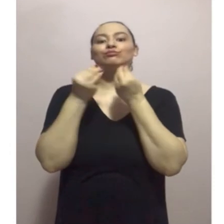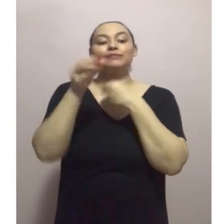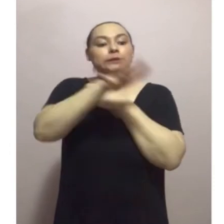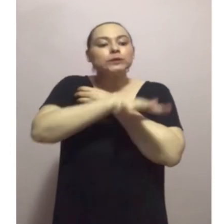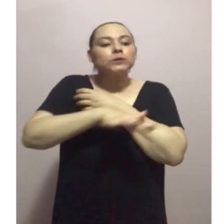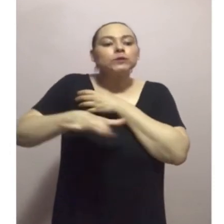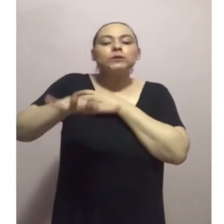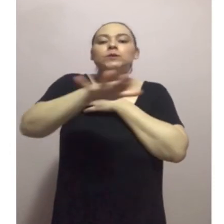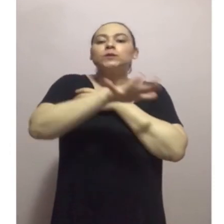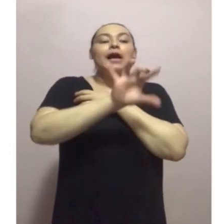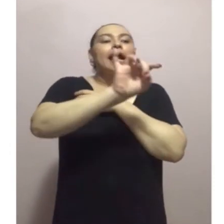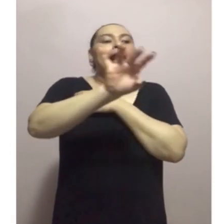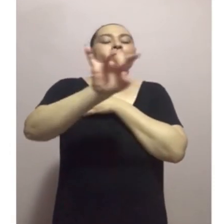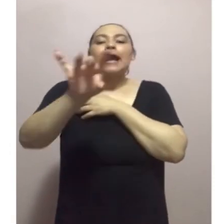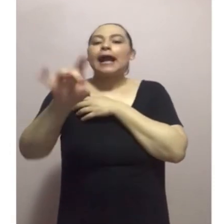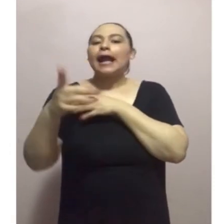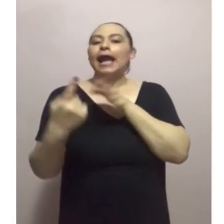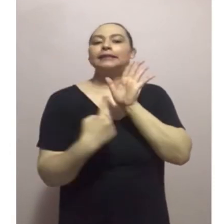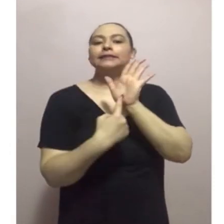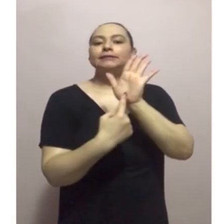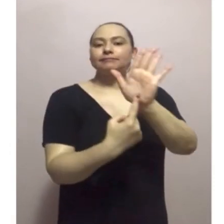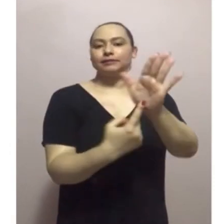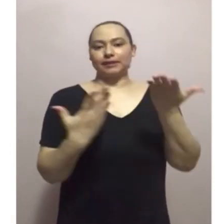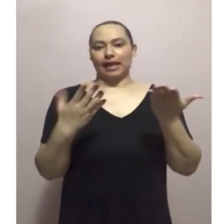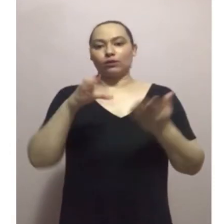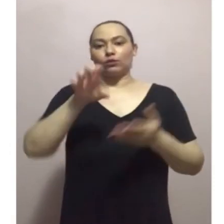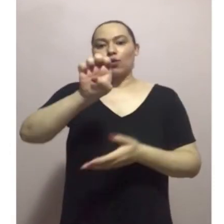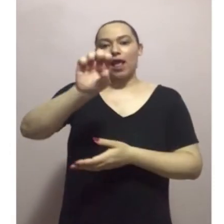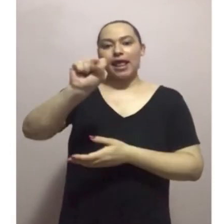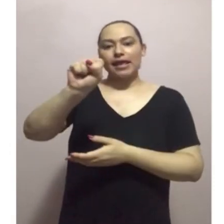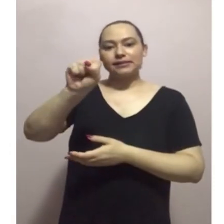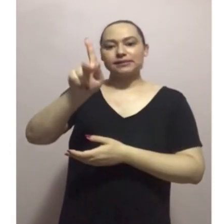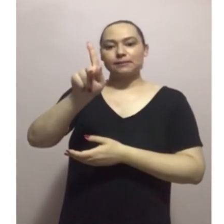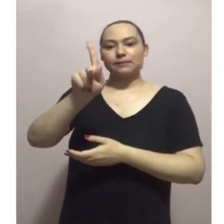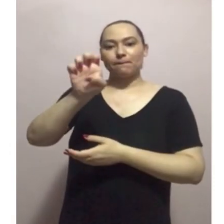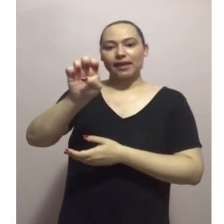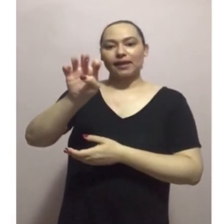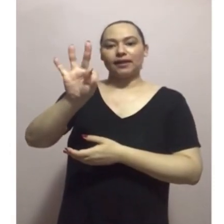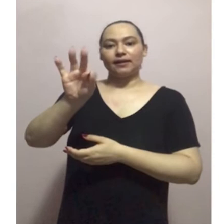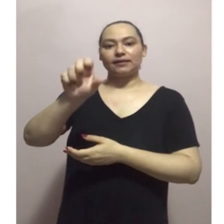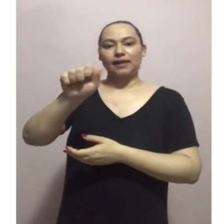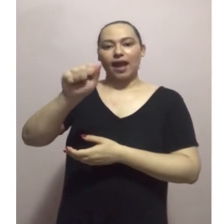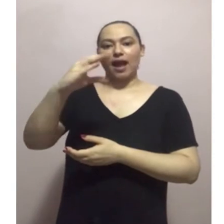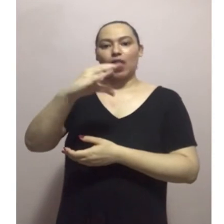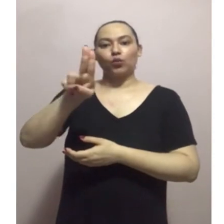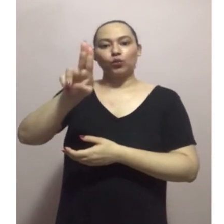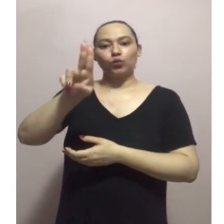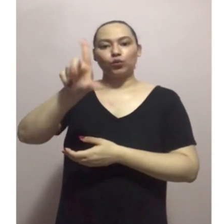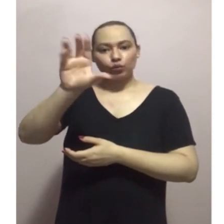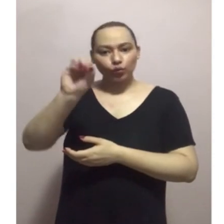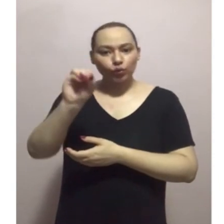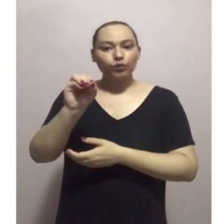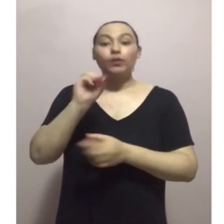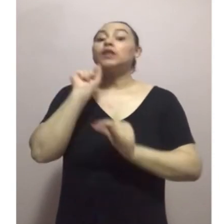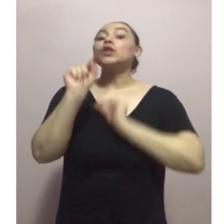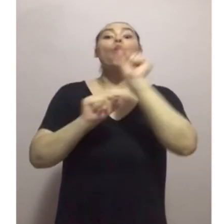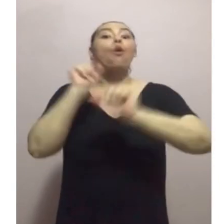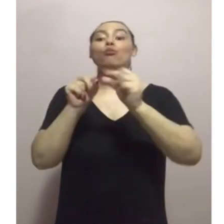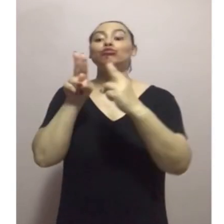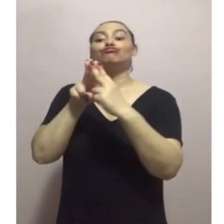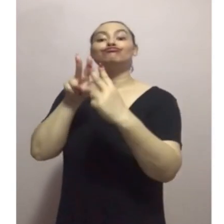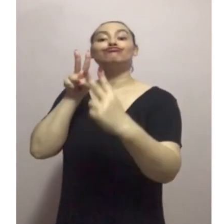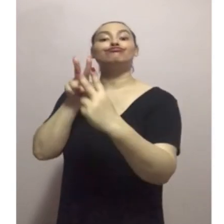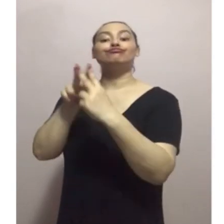ia exibir cada espetáculo. E aí a gente manteve essa integridade com ficar no ambiente